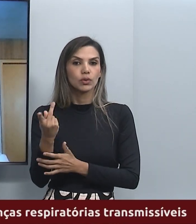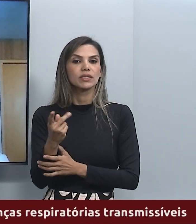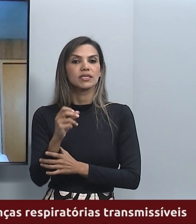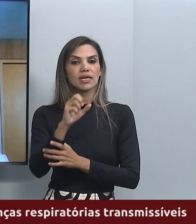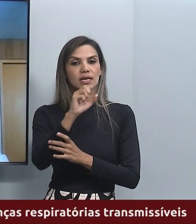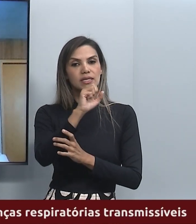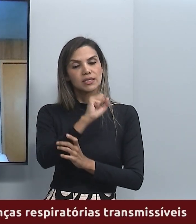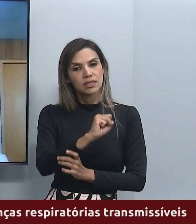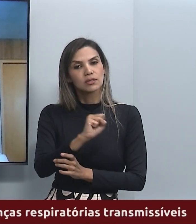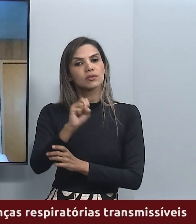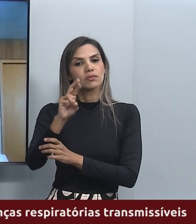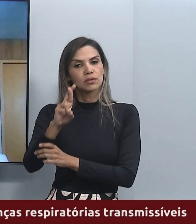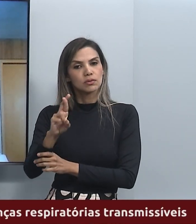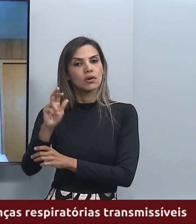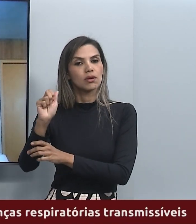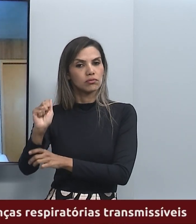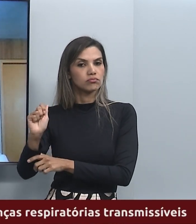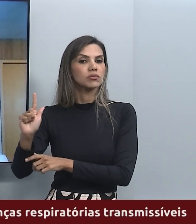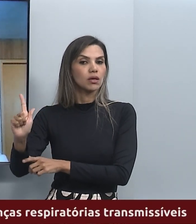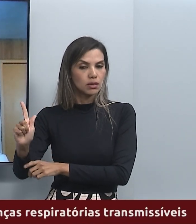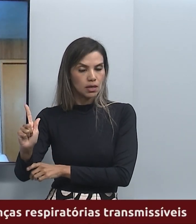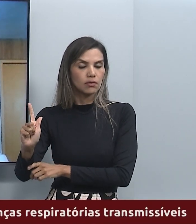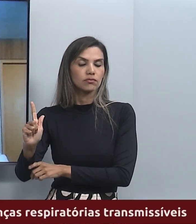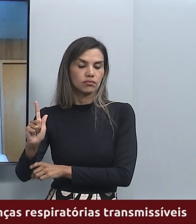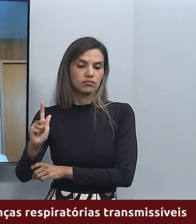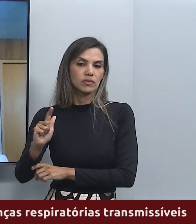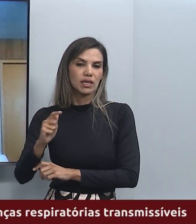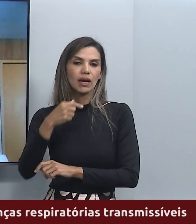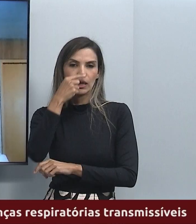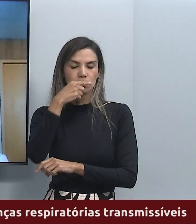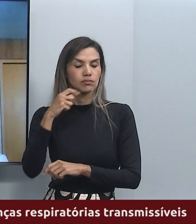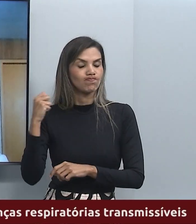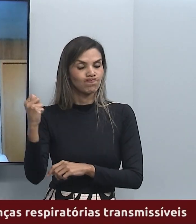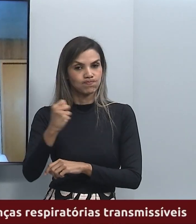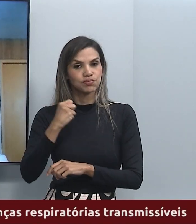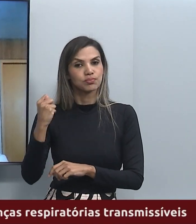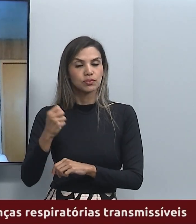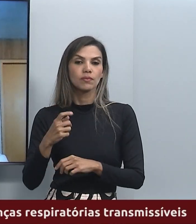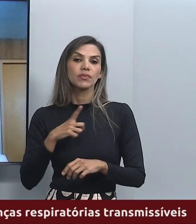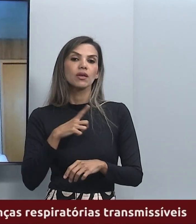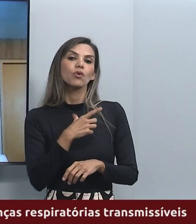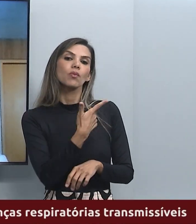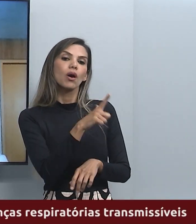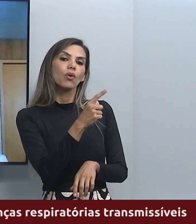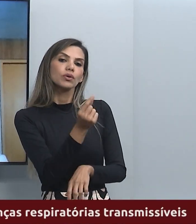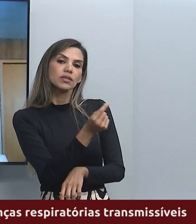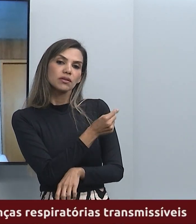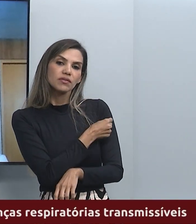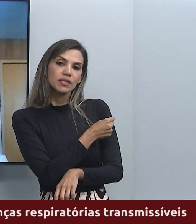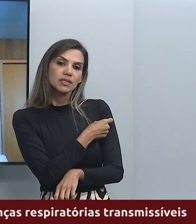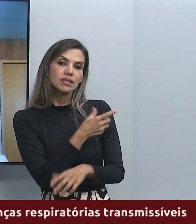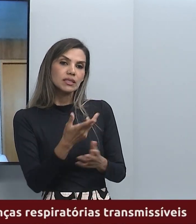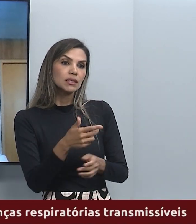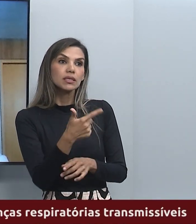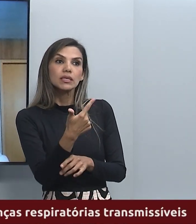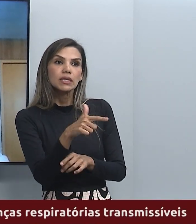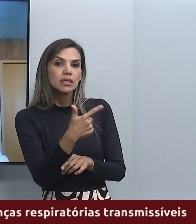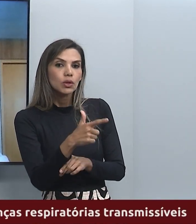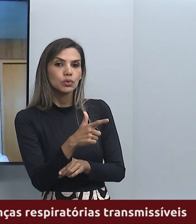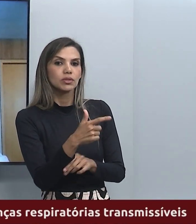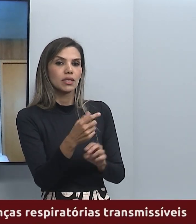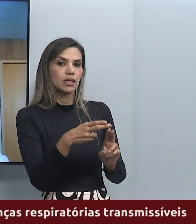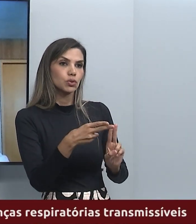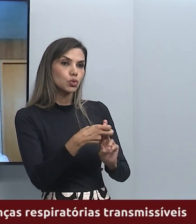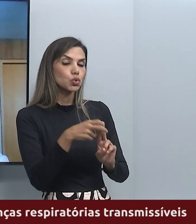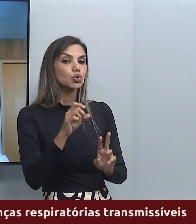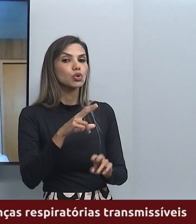pode se manifestar de formas mais graves. A outra vacina, ela não está disponível na rede pública de saúde, só no